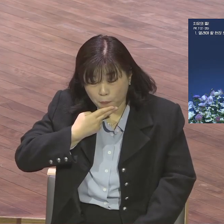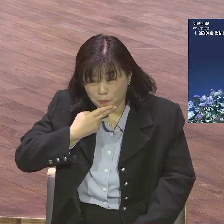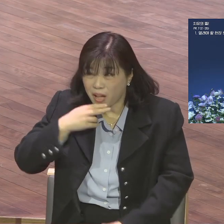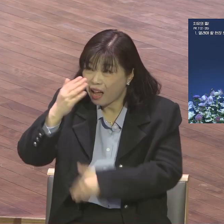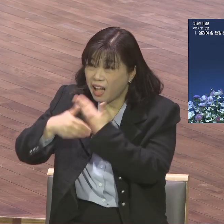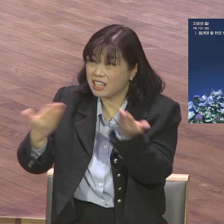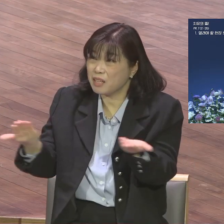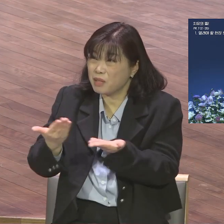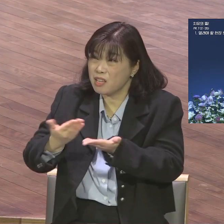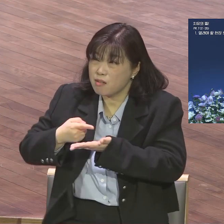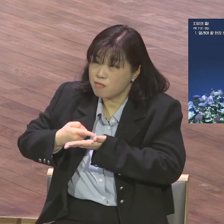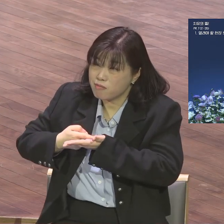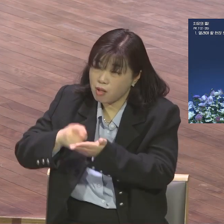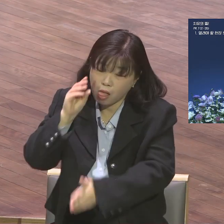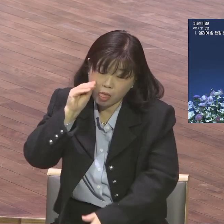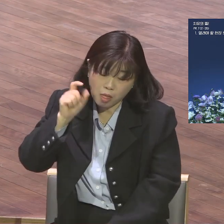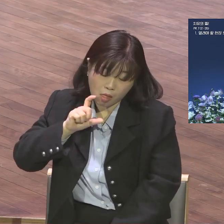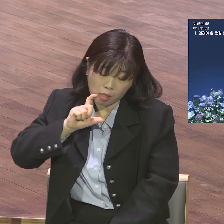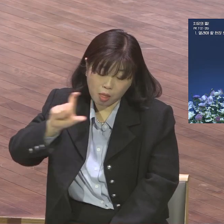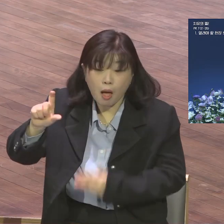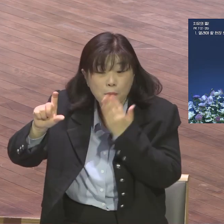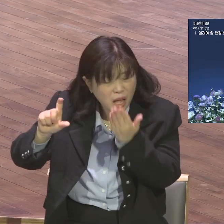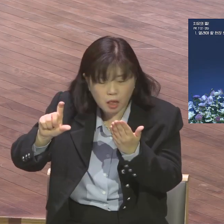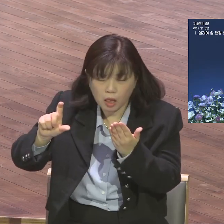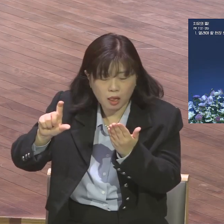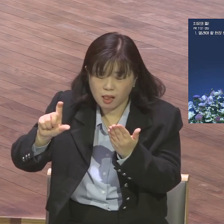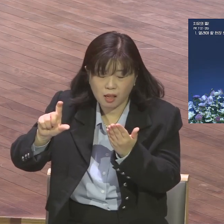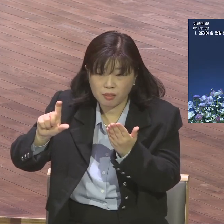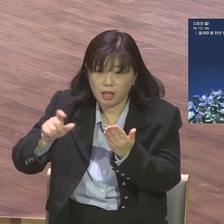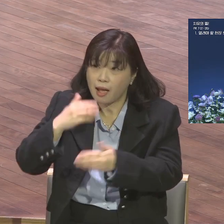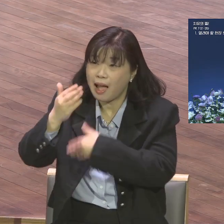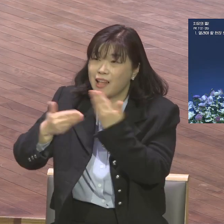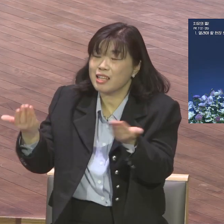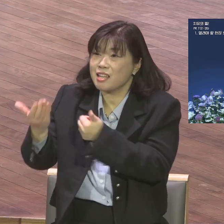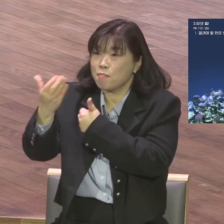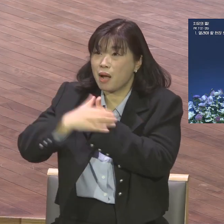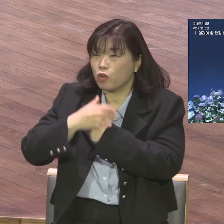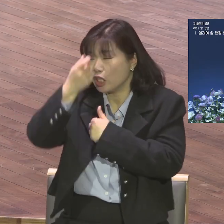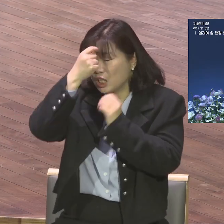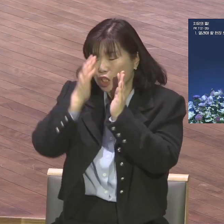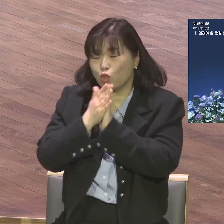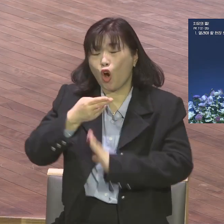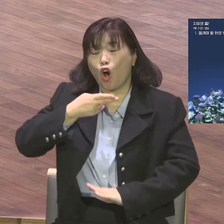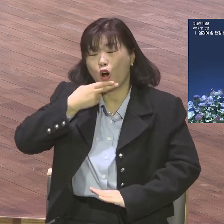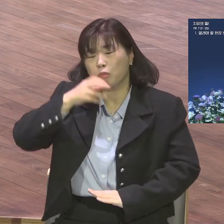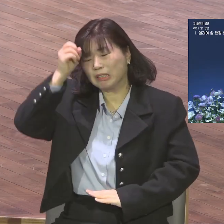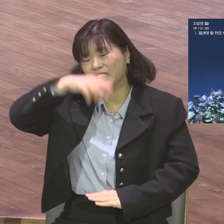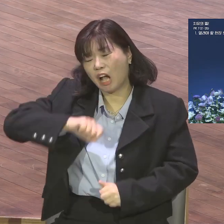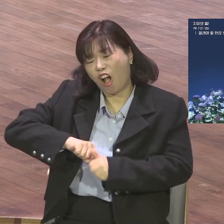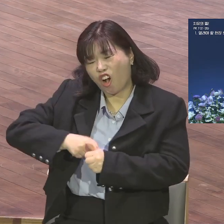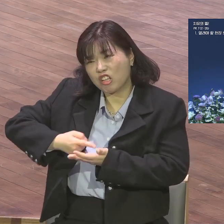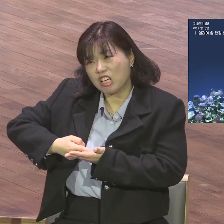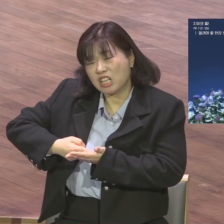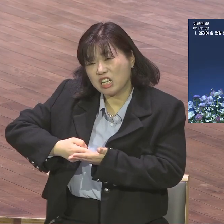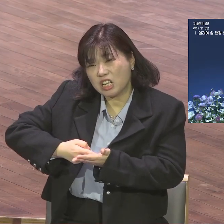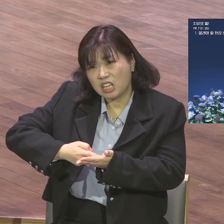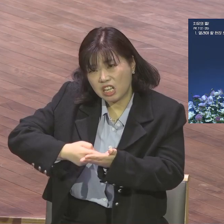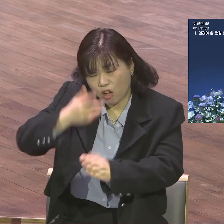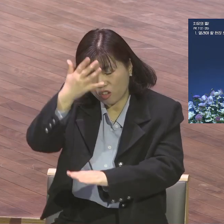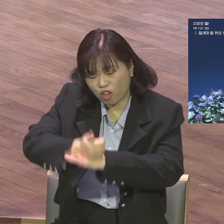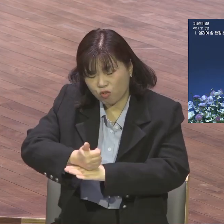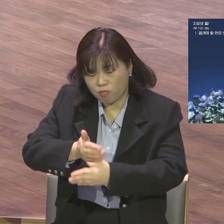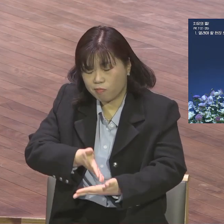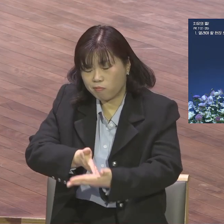기도 안 하는 사람 한계 있어요. 한계가 올 수밖에 없어요. 그래서 24가 중요합니다.